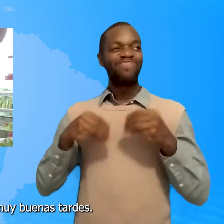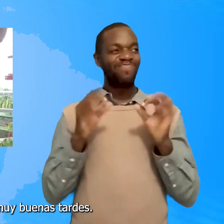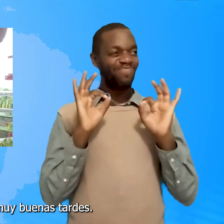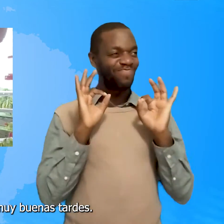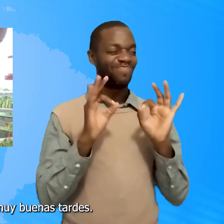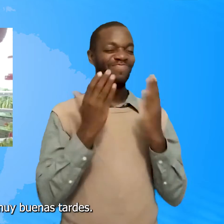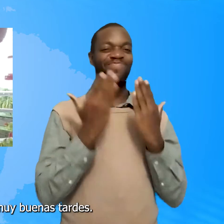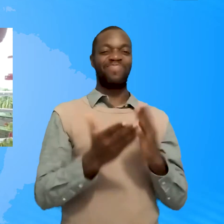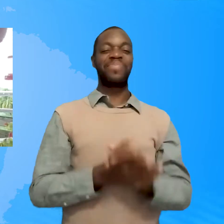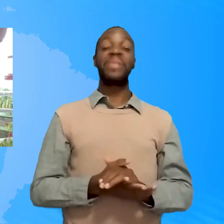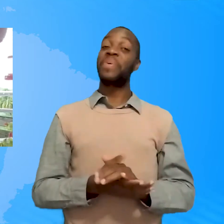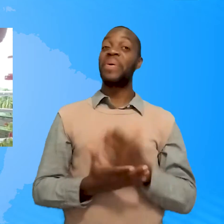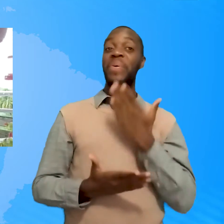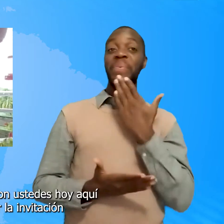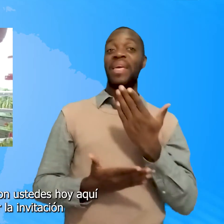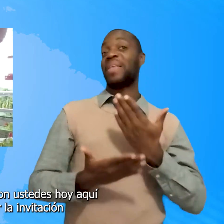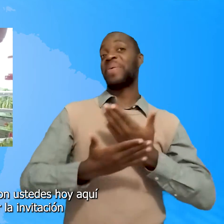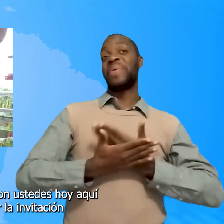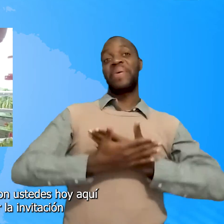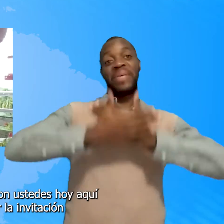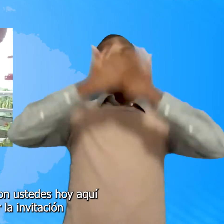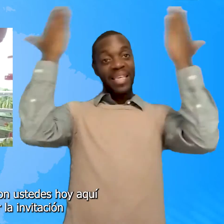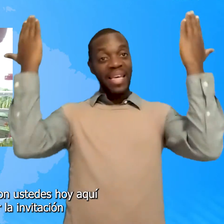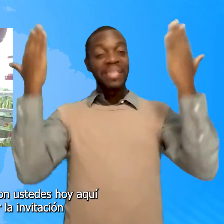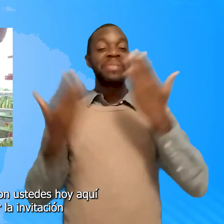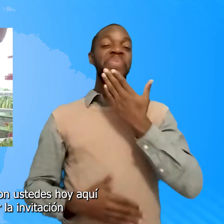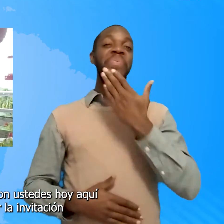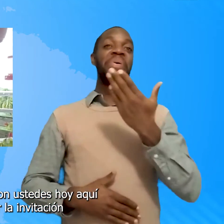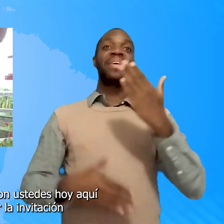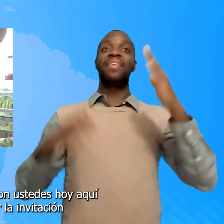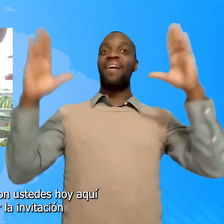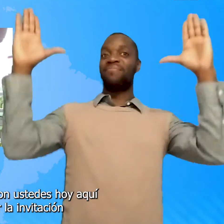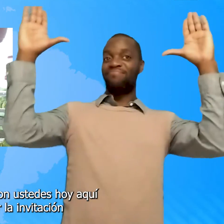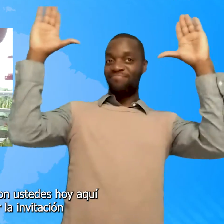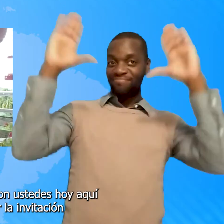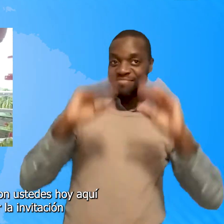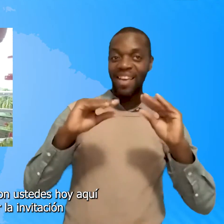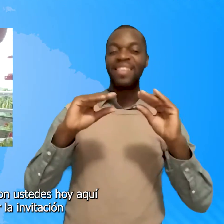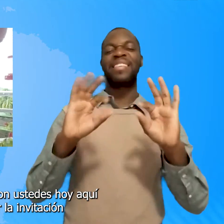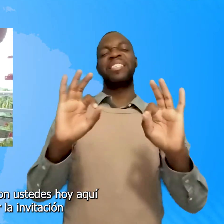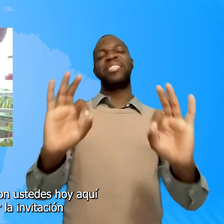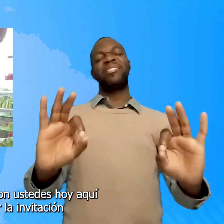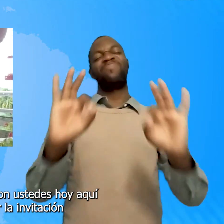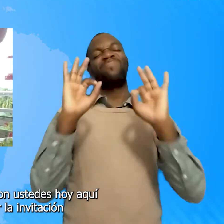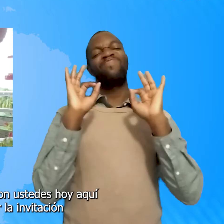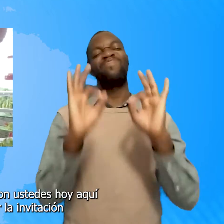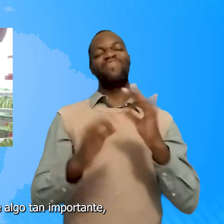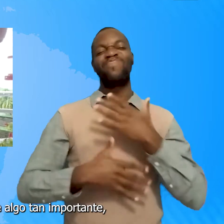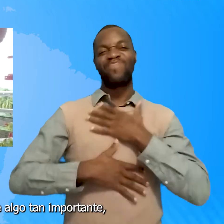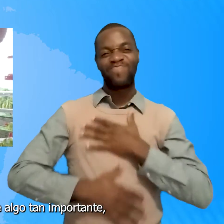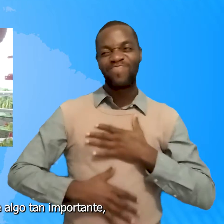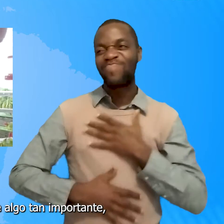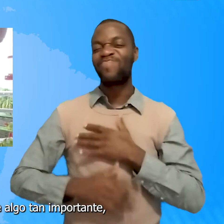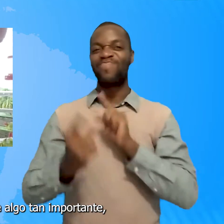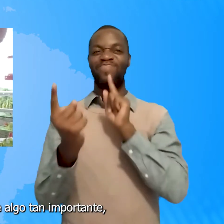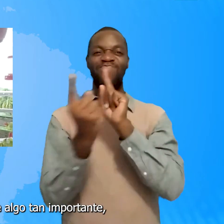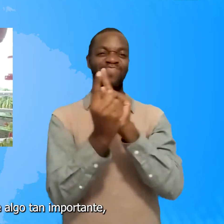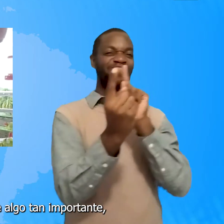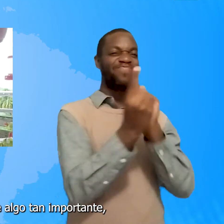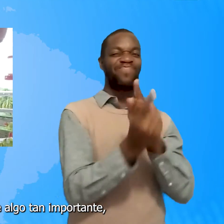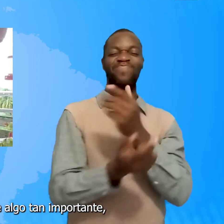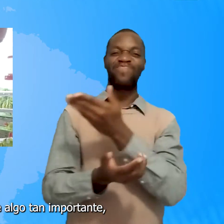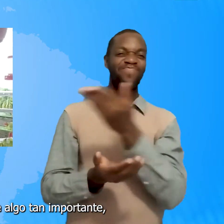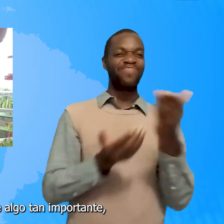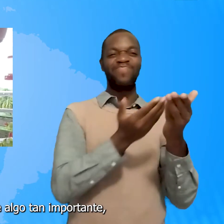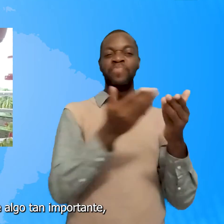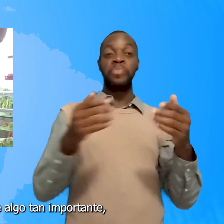muy buenas tardes. Es un placer estar con ustedes hoy aquí y gracias por la invitación a conversar hoy